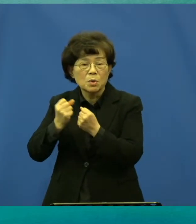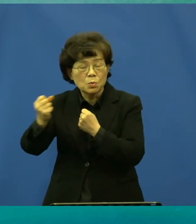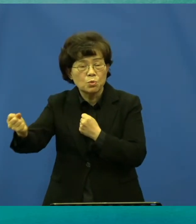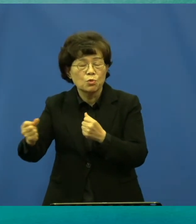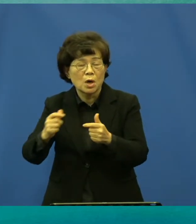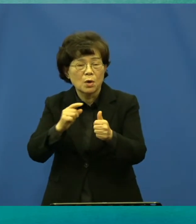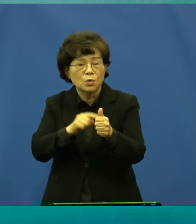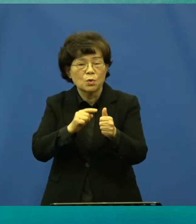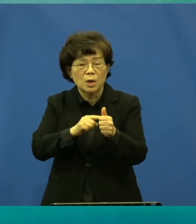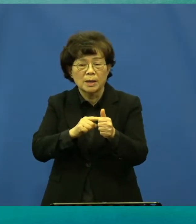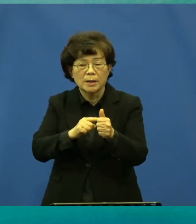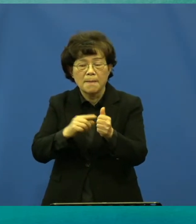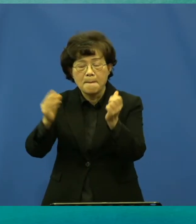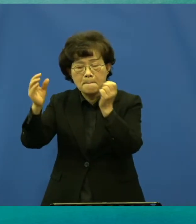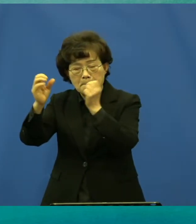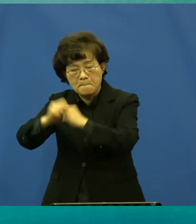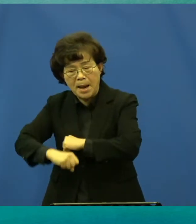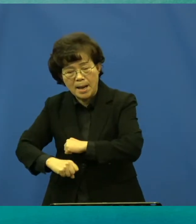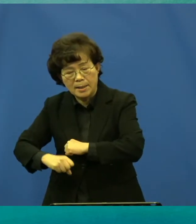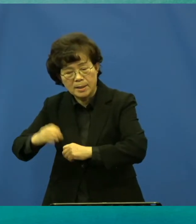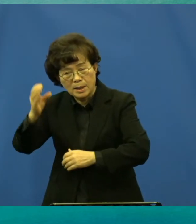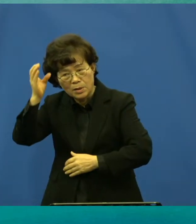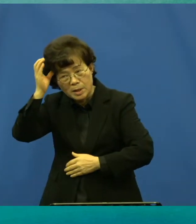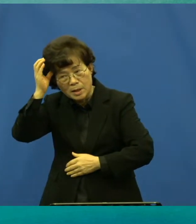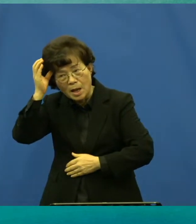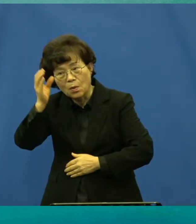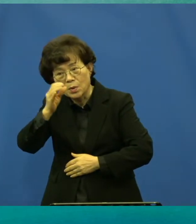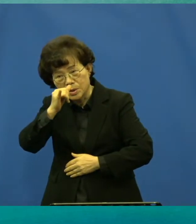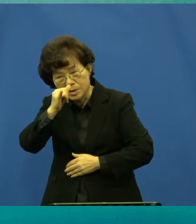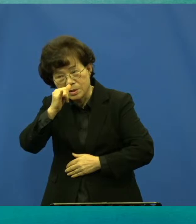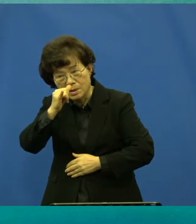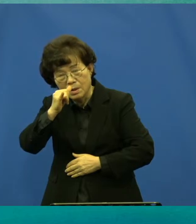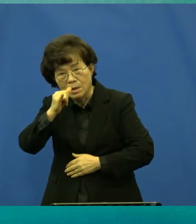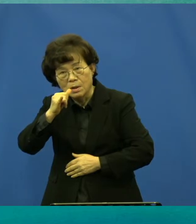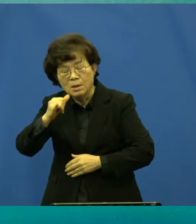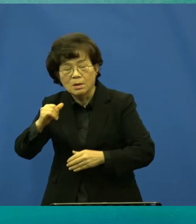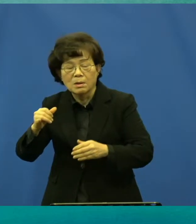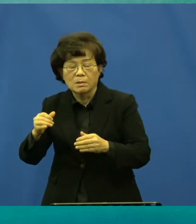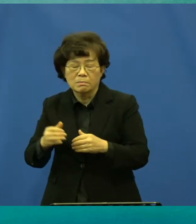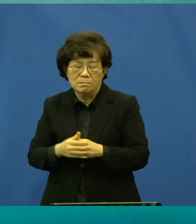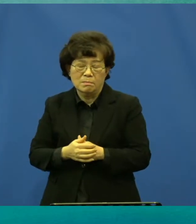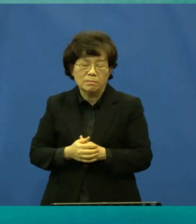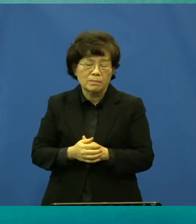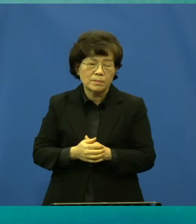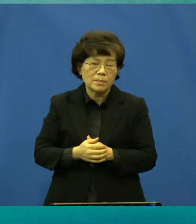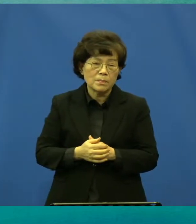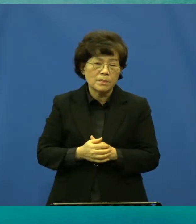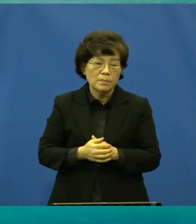아직 미련을 가지고 있습니다. 그 미련의 뿌리는 너무도 깊습니다.